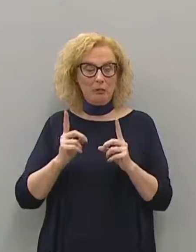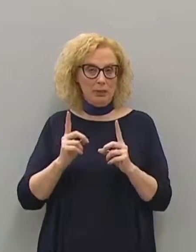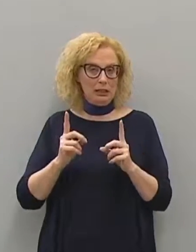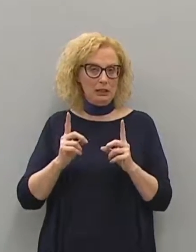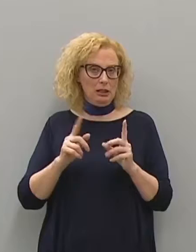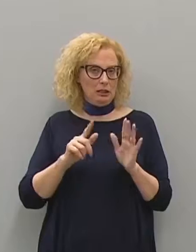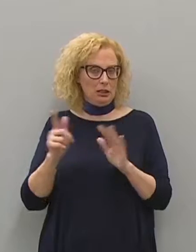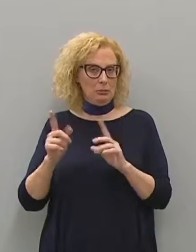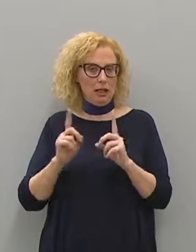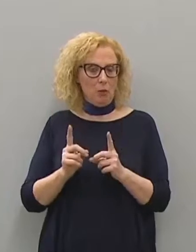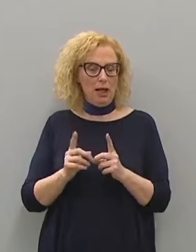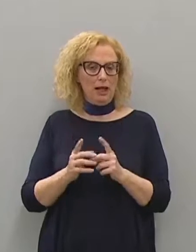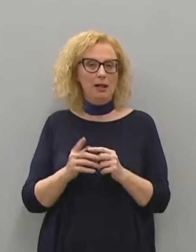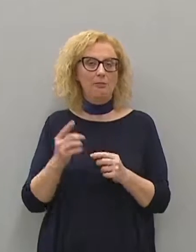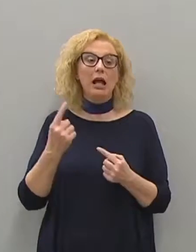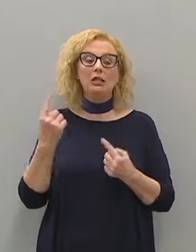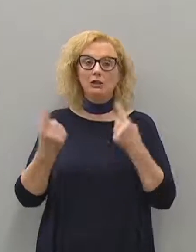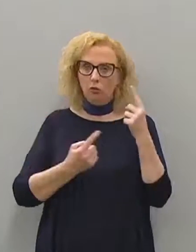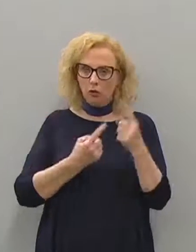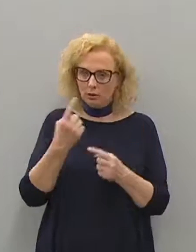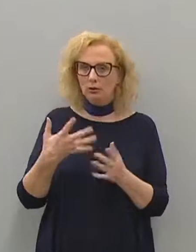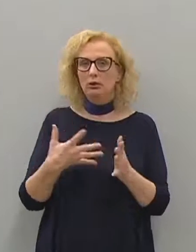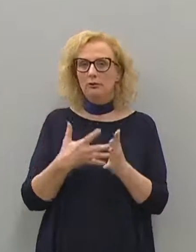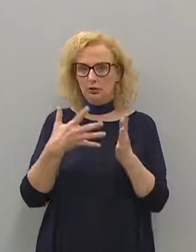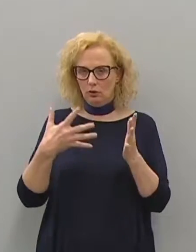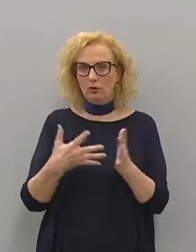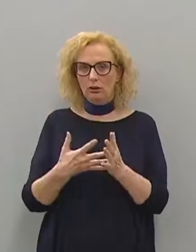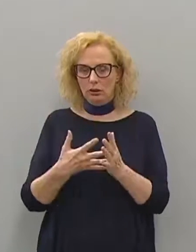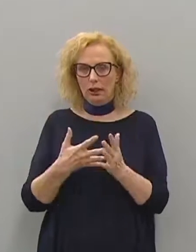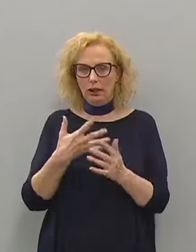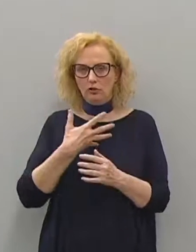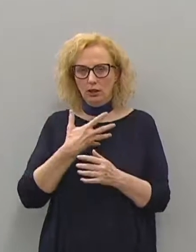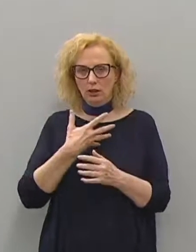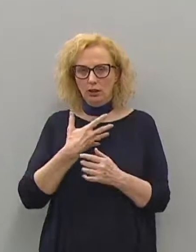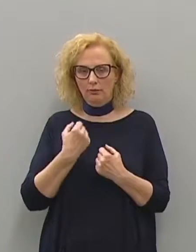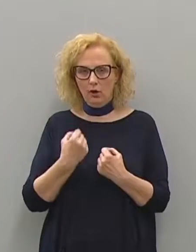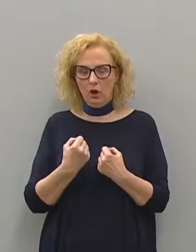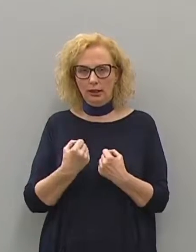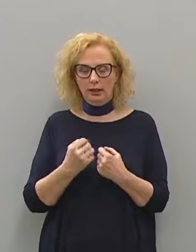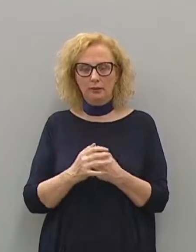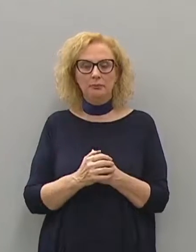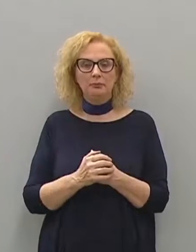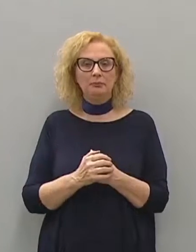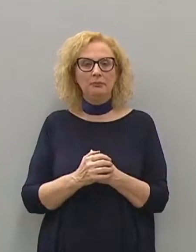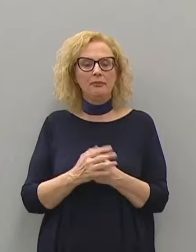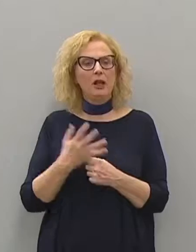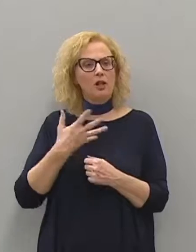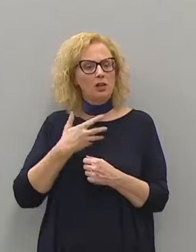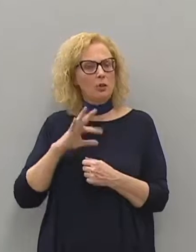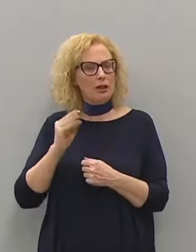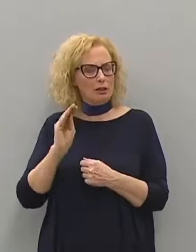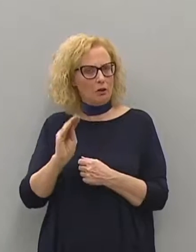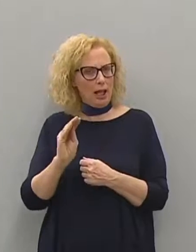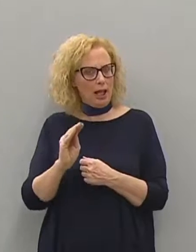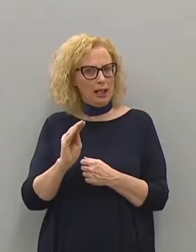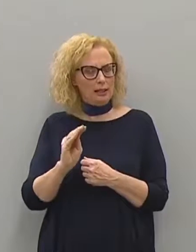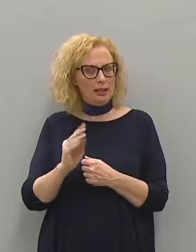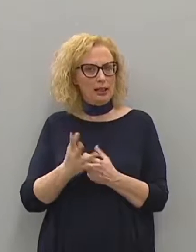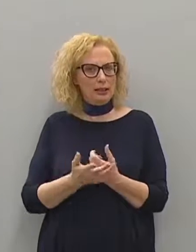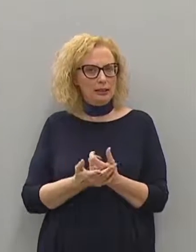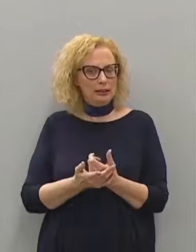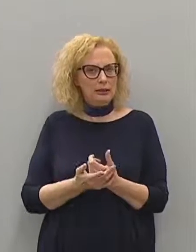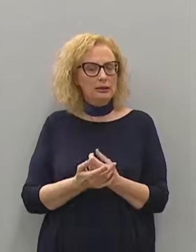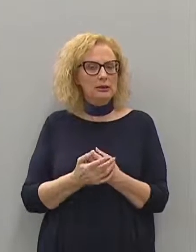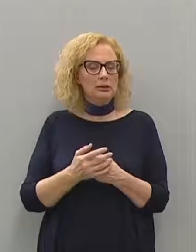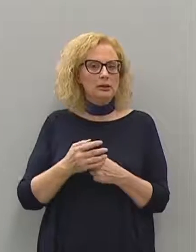che la situazione sia critica è un dato oggettivo però leggendo anche a un'altra un'altra domanda è può provano